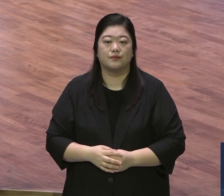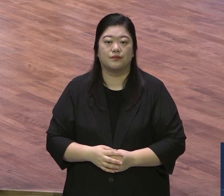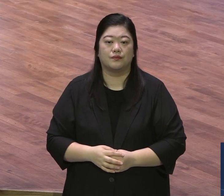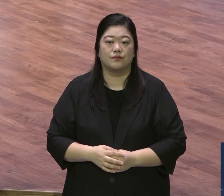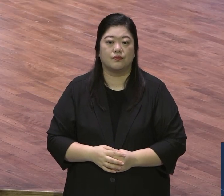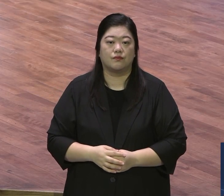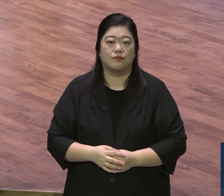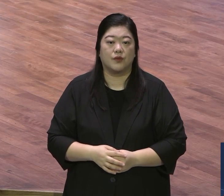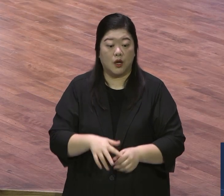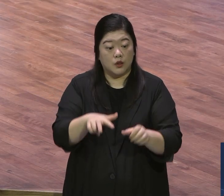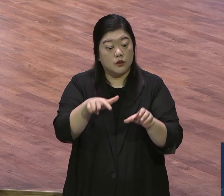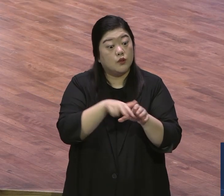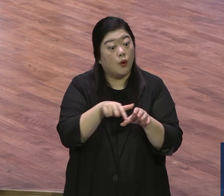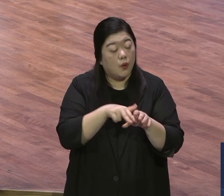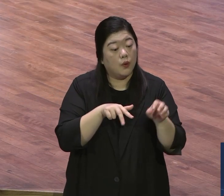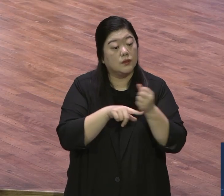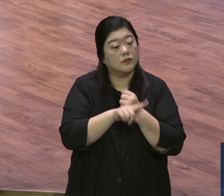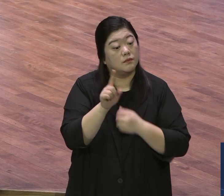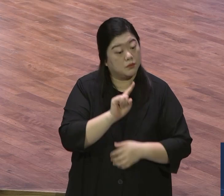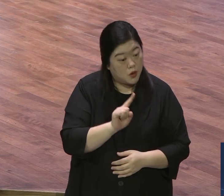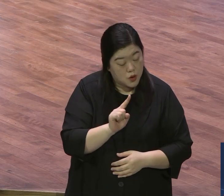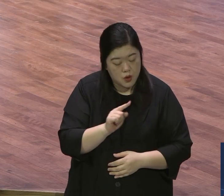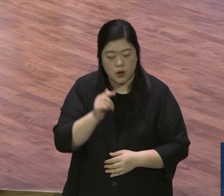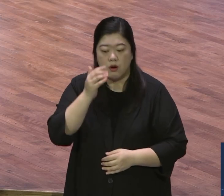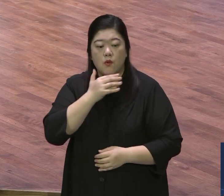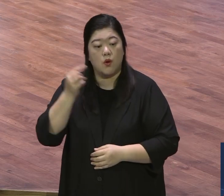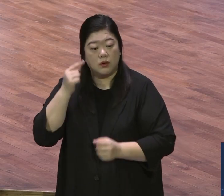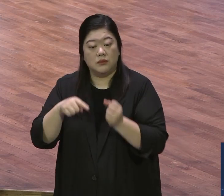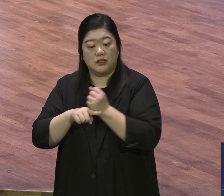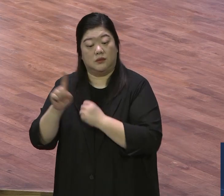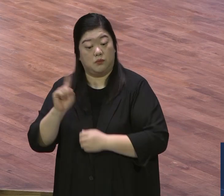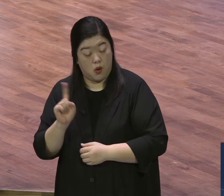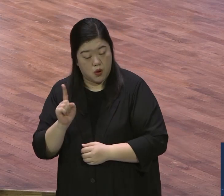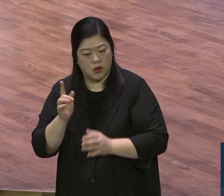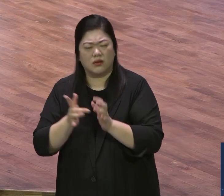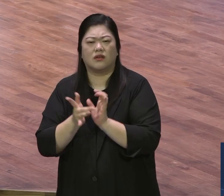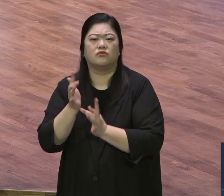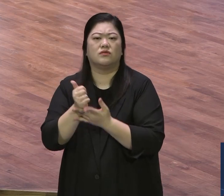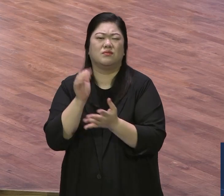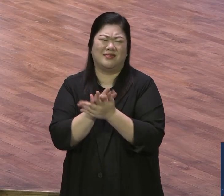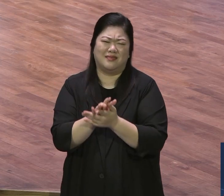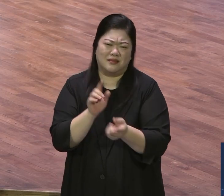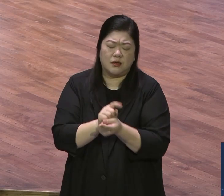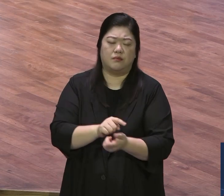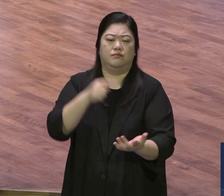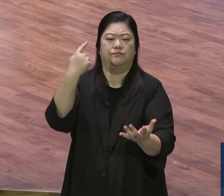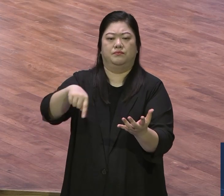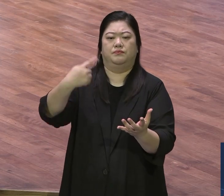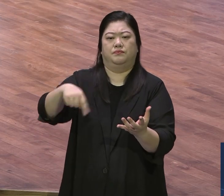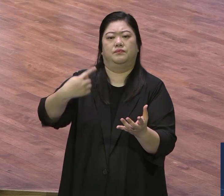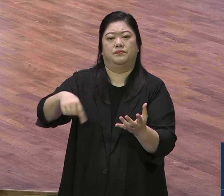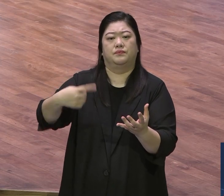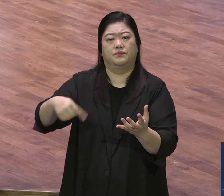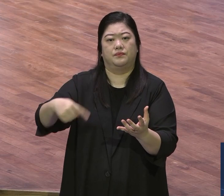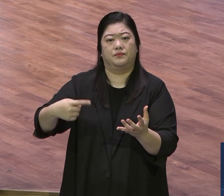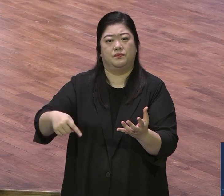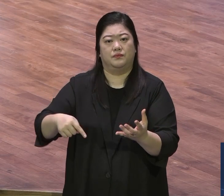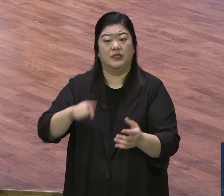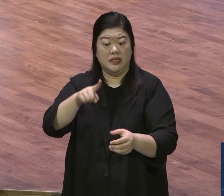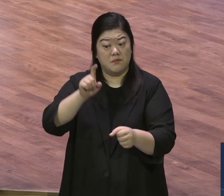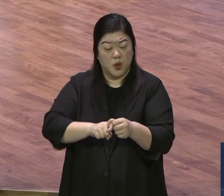그걸 가르쳐 주시고 참된 복음의 축복을 맛보게 하기 위해서 이 땅에 오셨습니다.